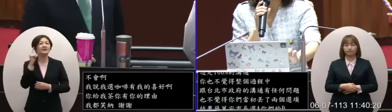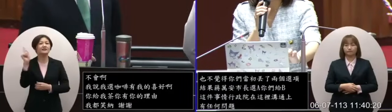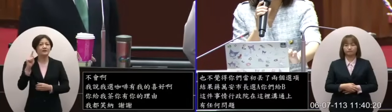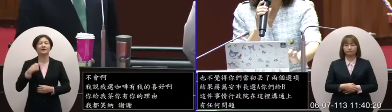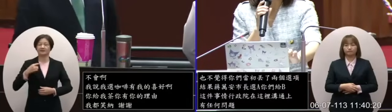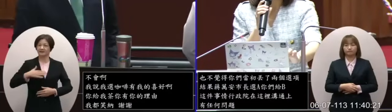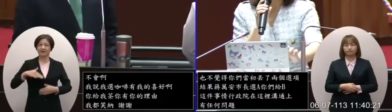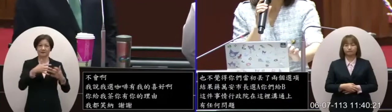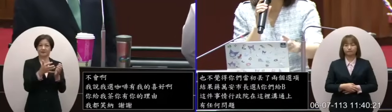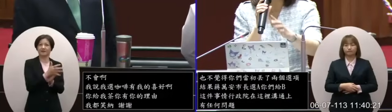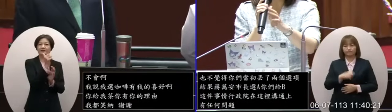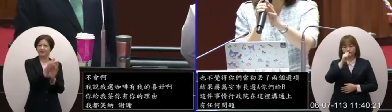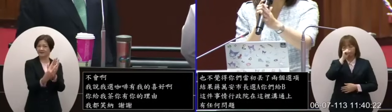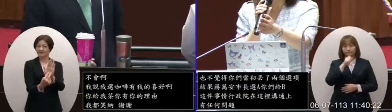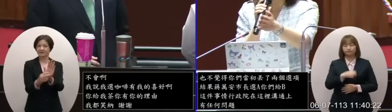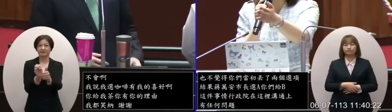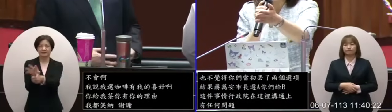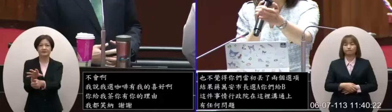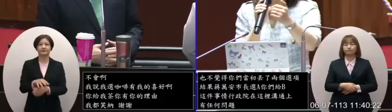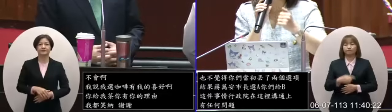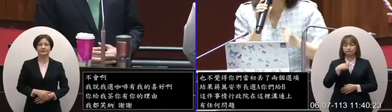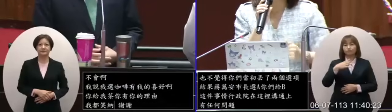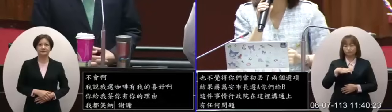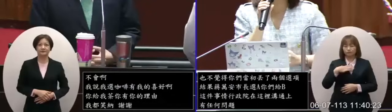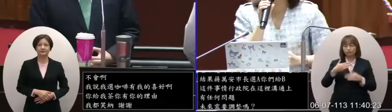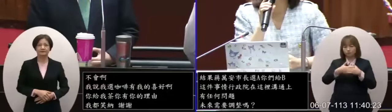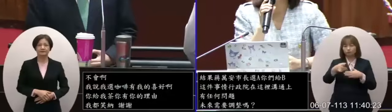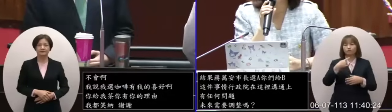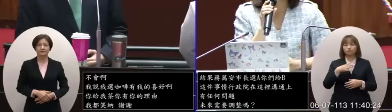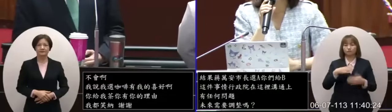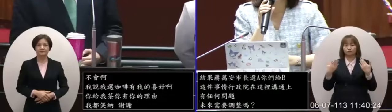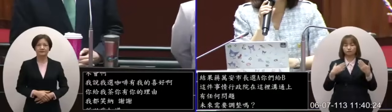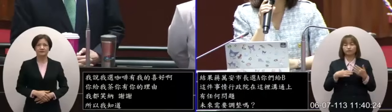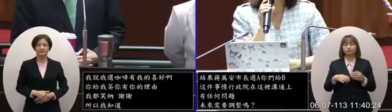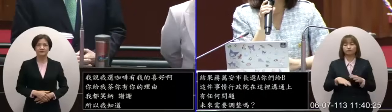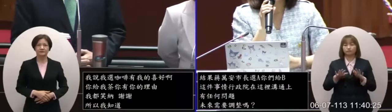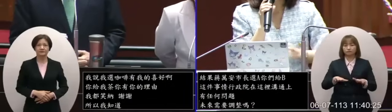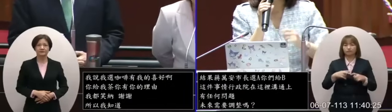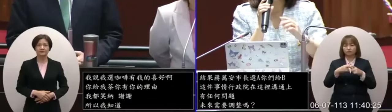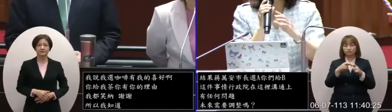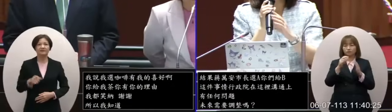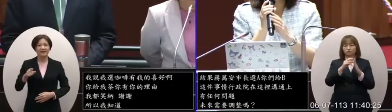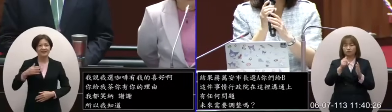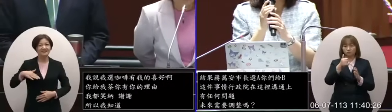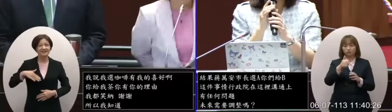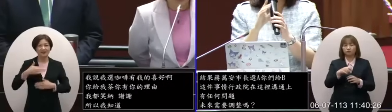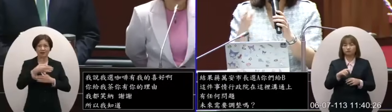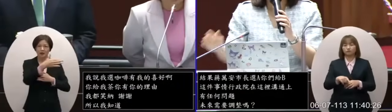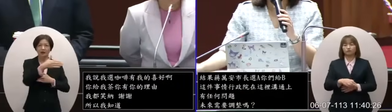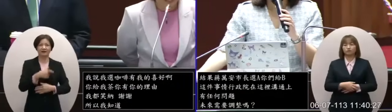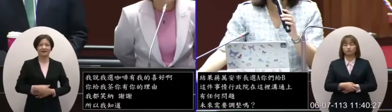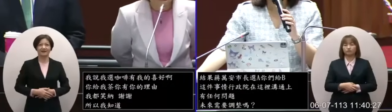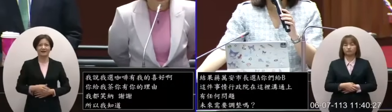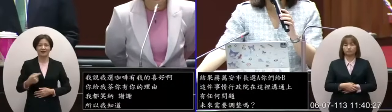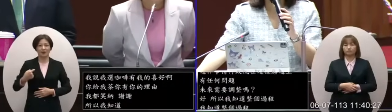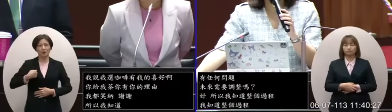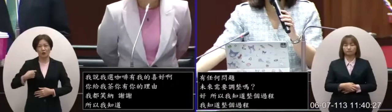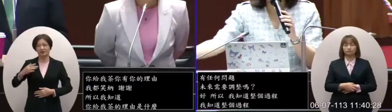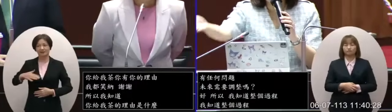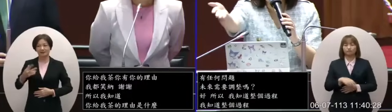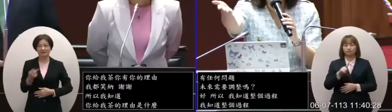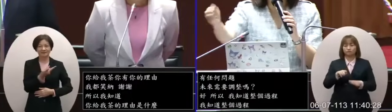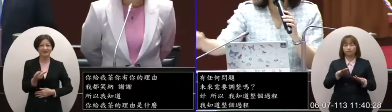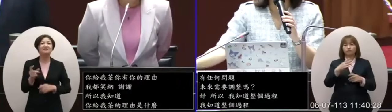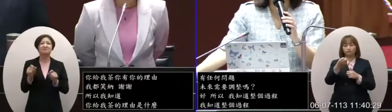请部长来答复你。 好，所以呢，我知道是整个过程啦。那现在李希和局长， 您知道的过程跟我了解的不太一样。